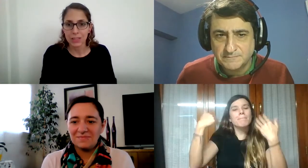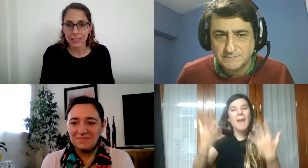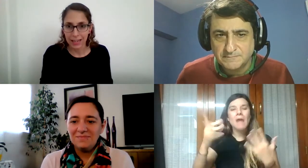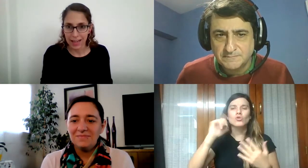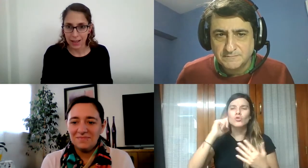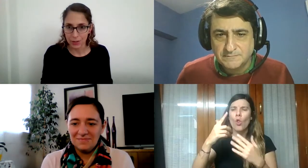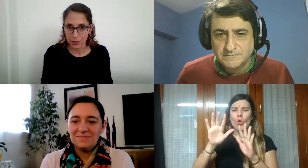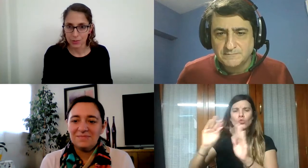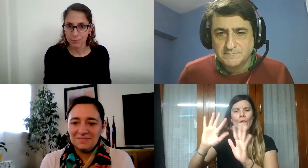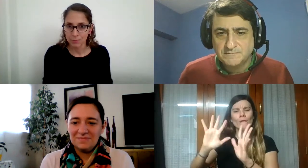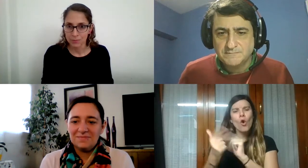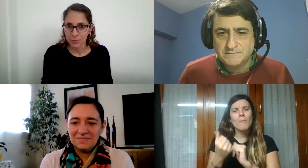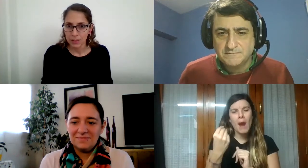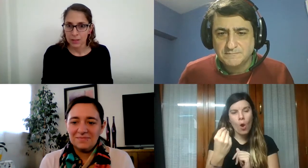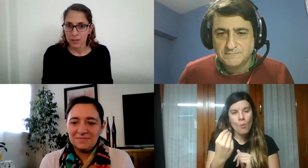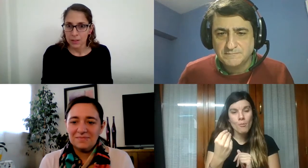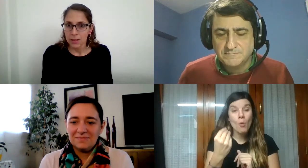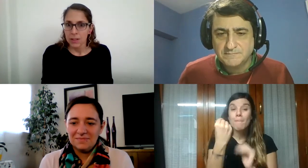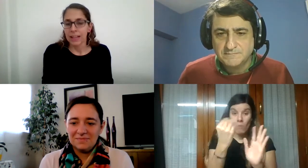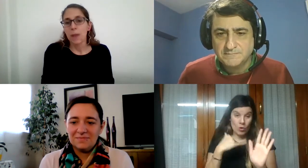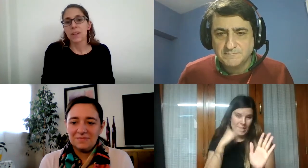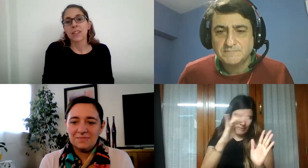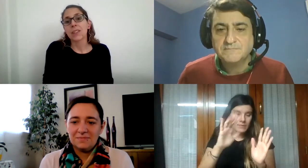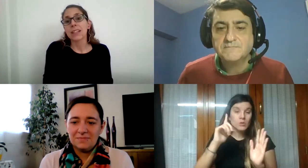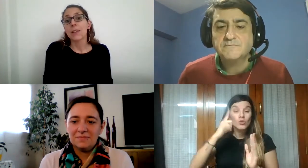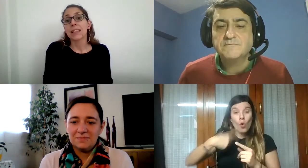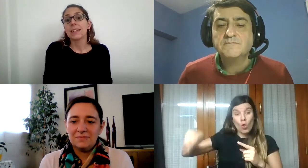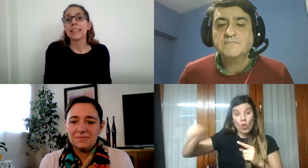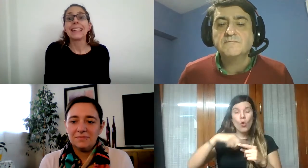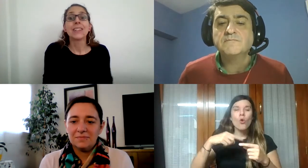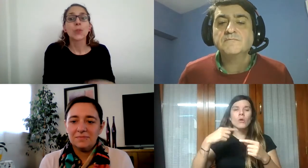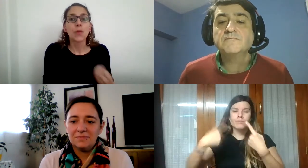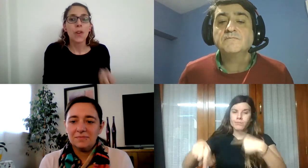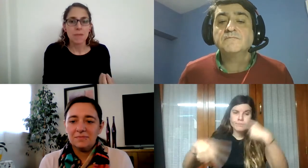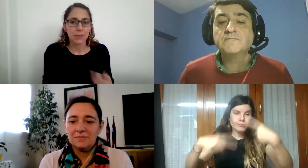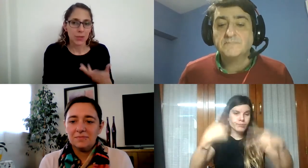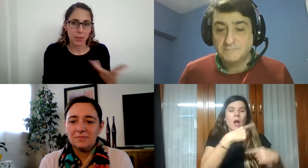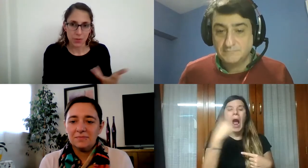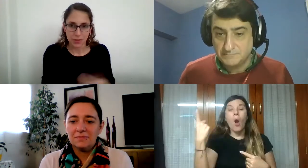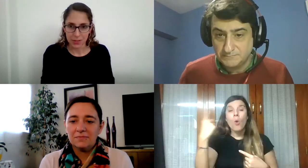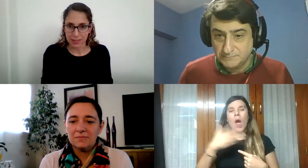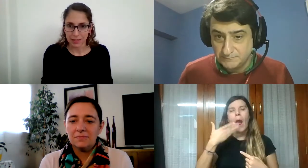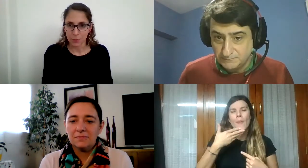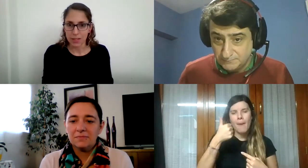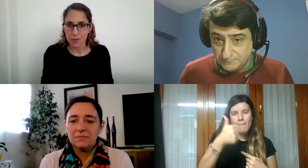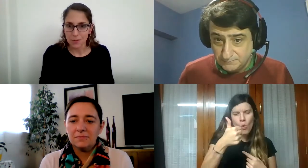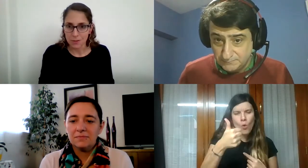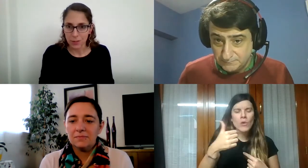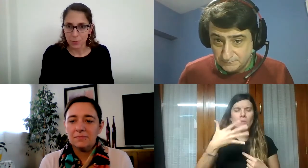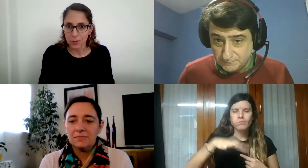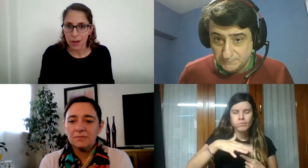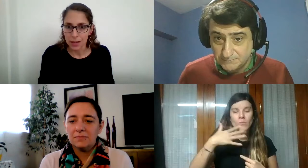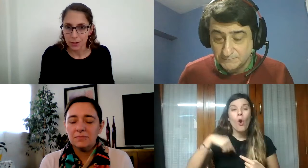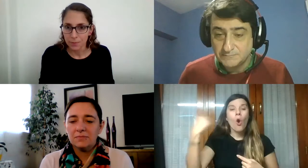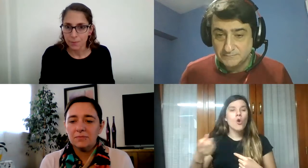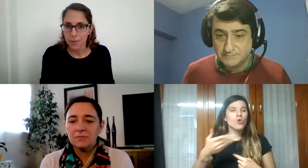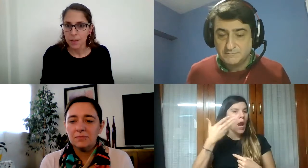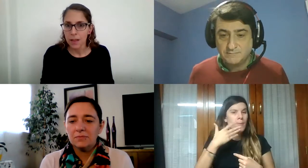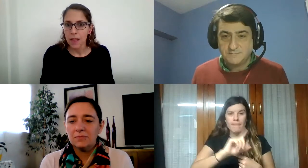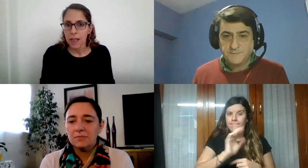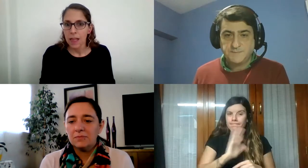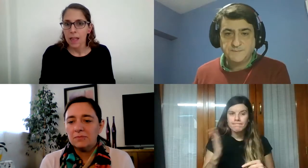todos integrados. Que las personas sordas a veces tienen sus formas, por ejemplo, no sé, te cuento